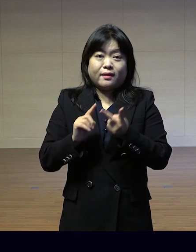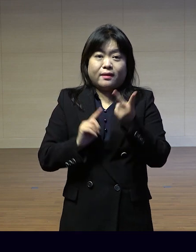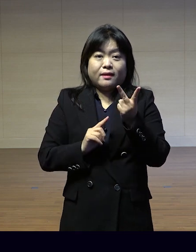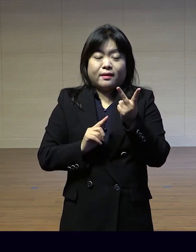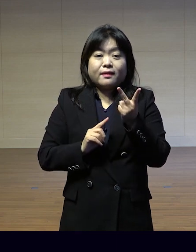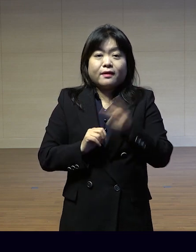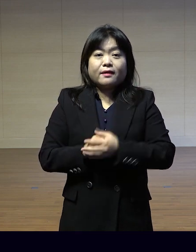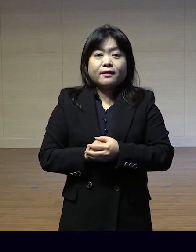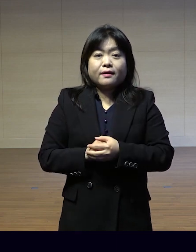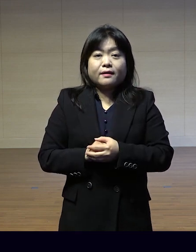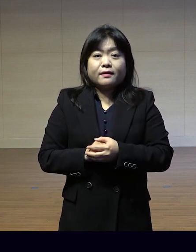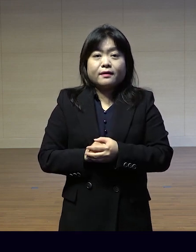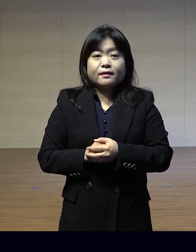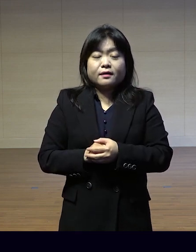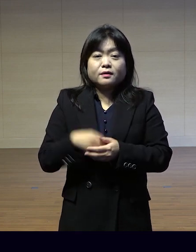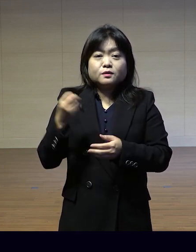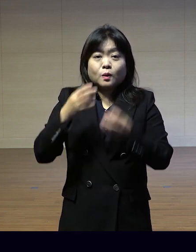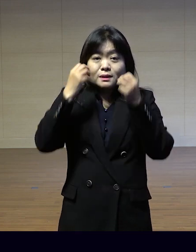됐다는 것이고,